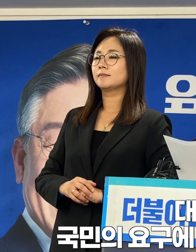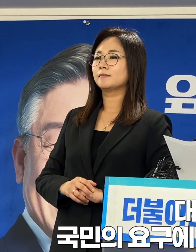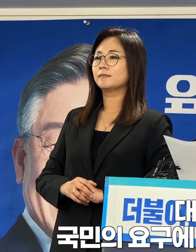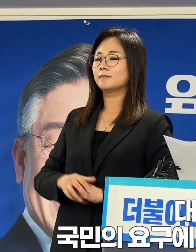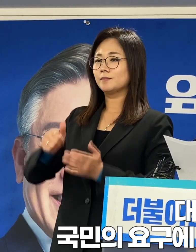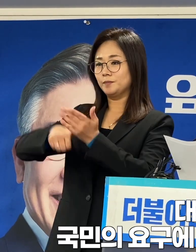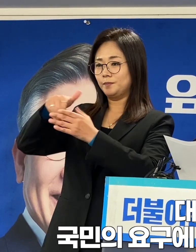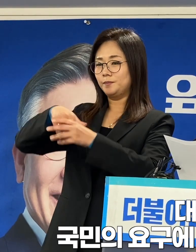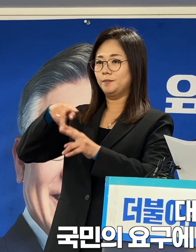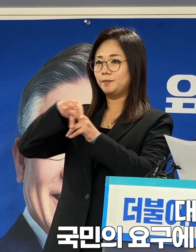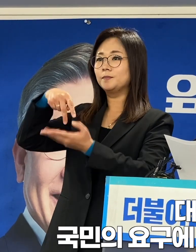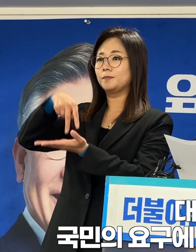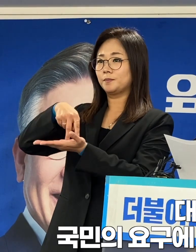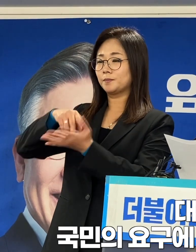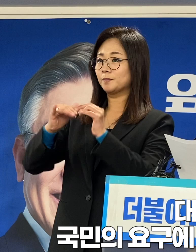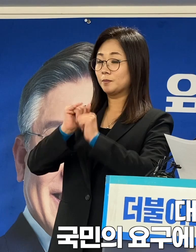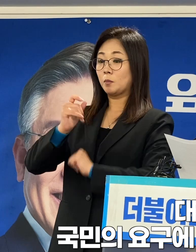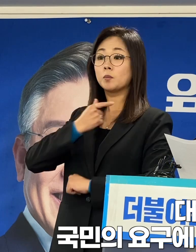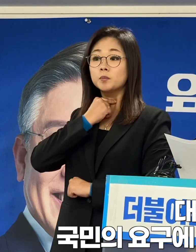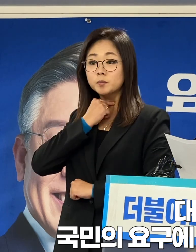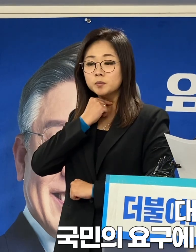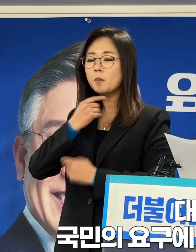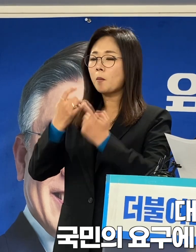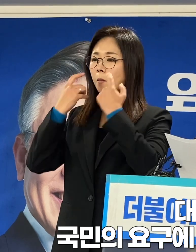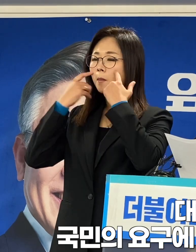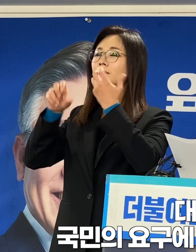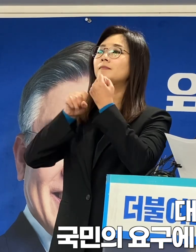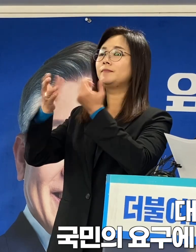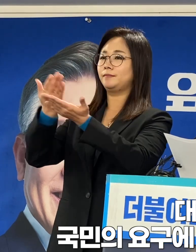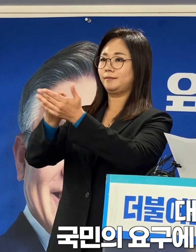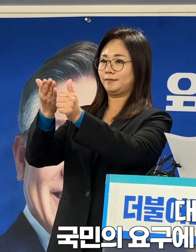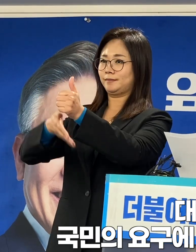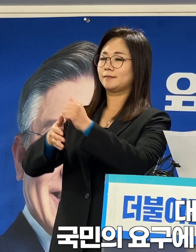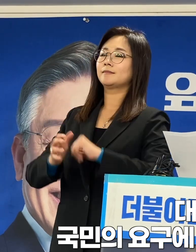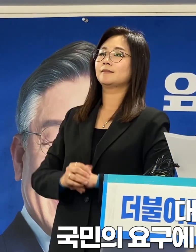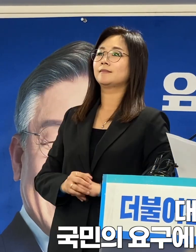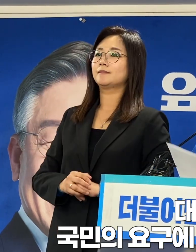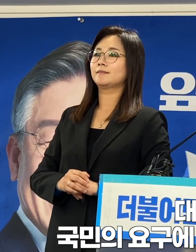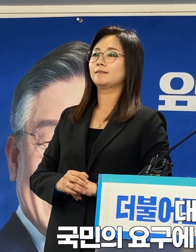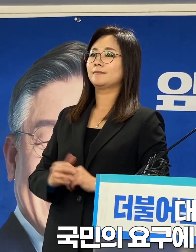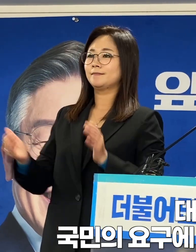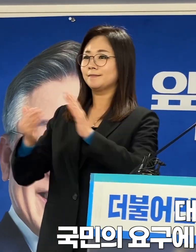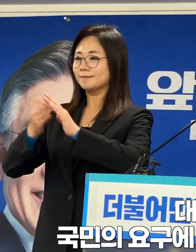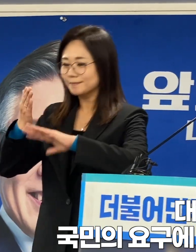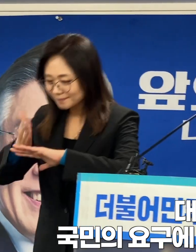대선 후보로서 국민의 요구에 확실하게 답하기 바랍니다.